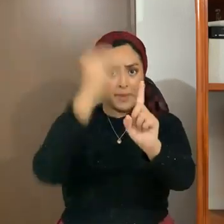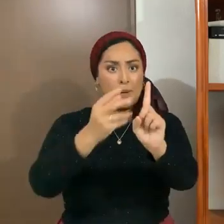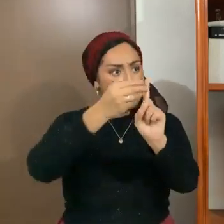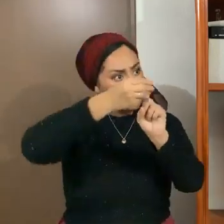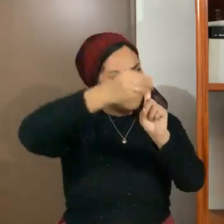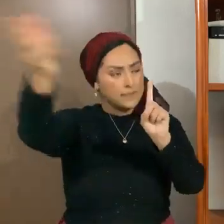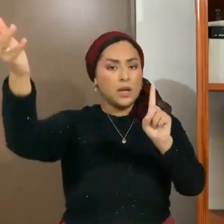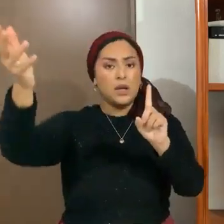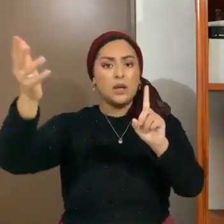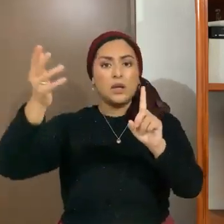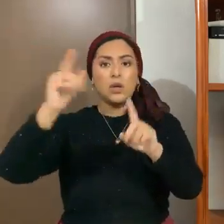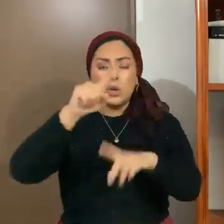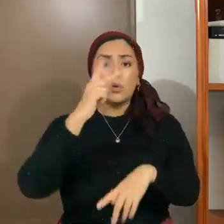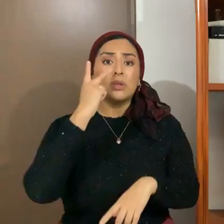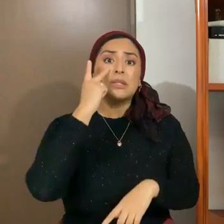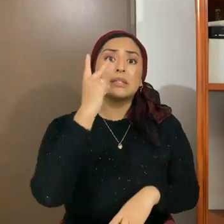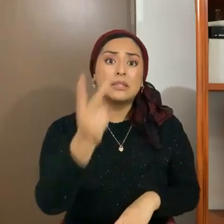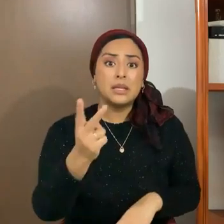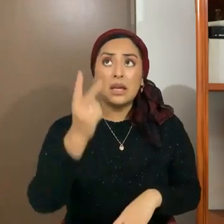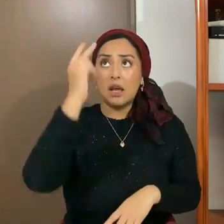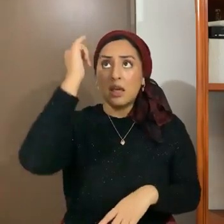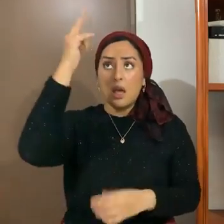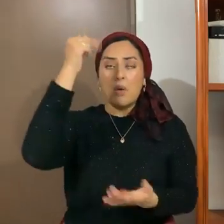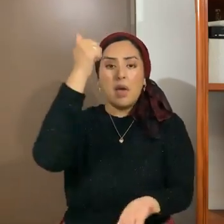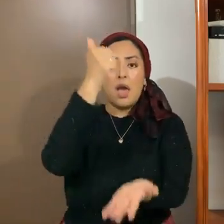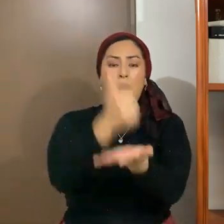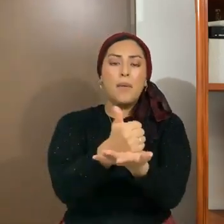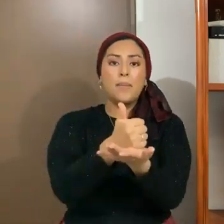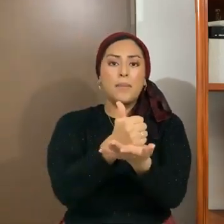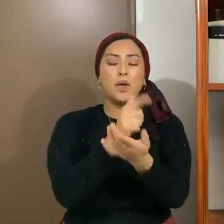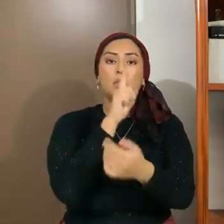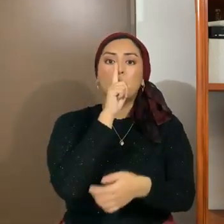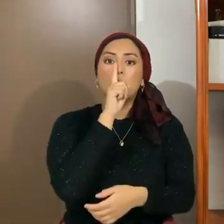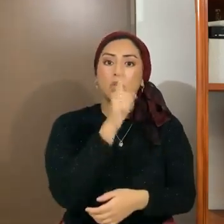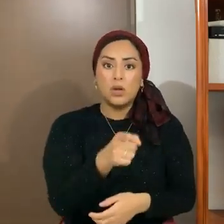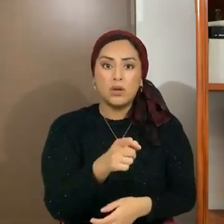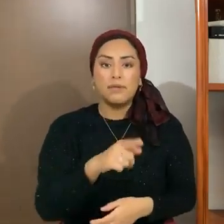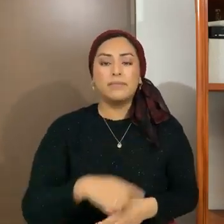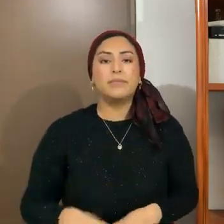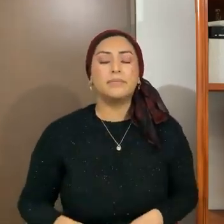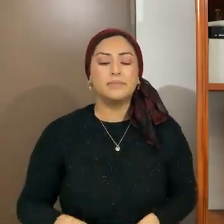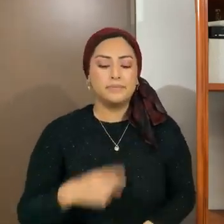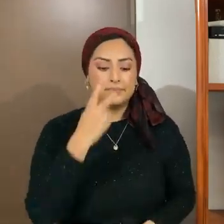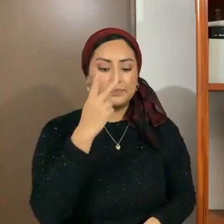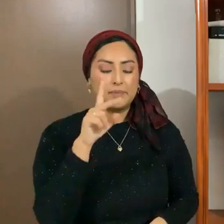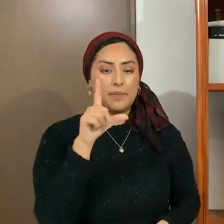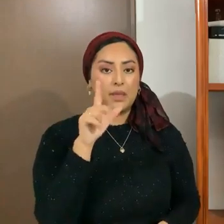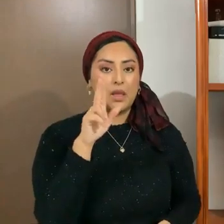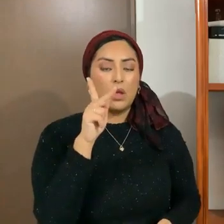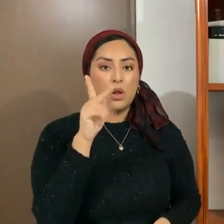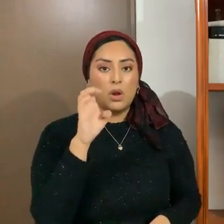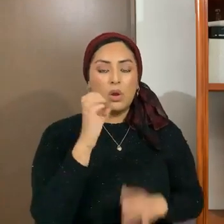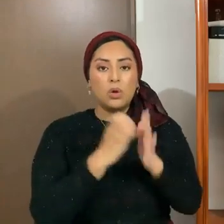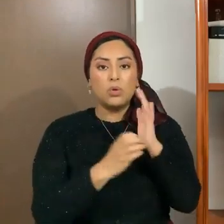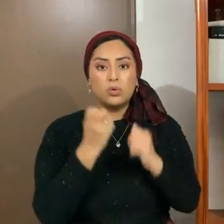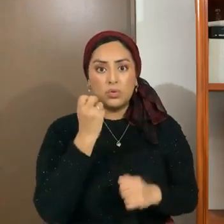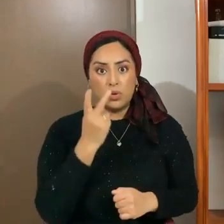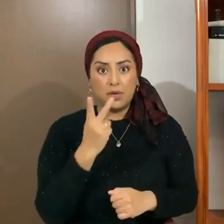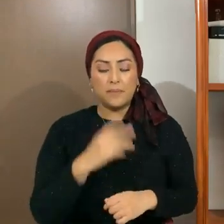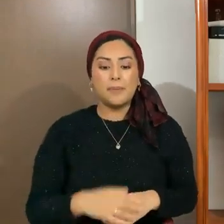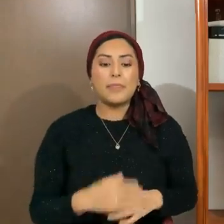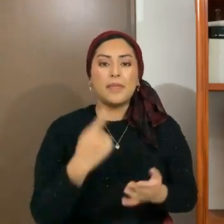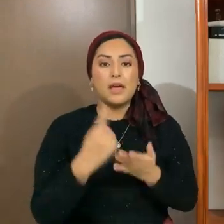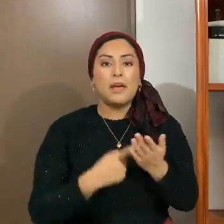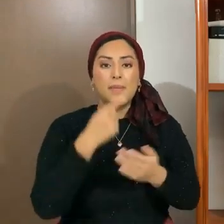hacer algo, verás cómo Él te respalda, cómo Él te soporta. Vamos a Lucas 12, porque a veces